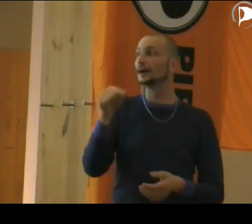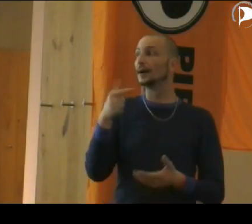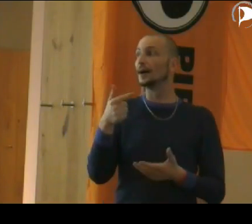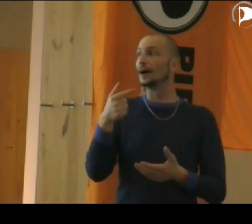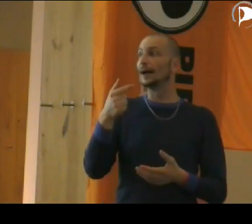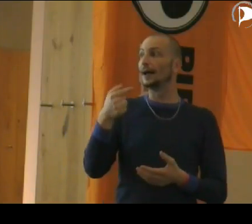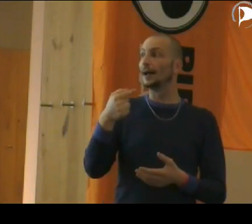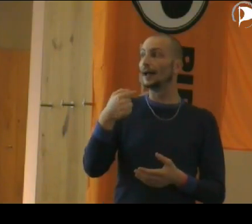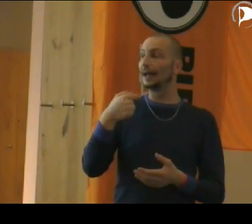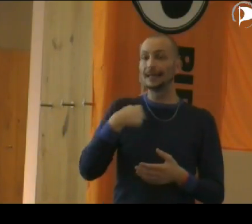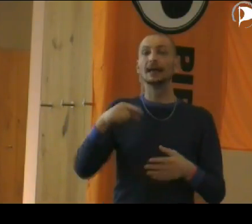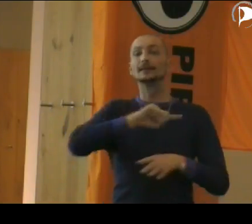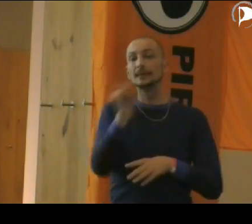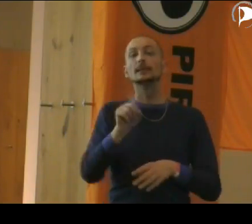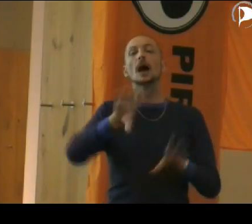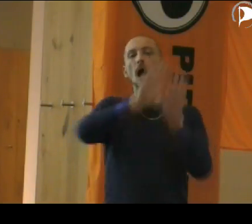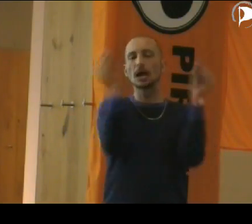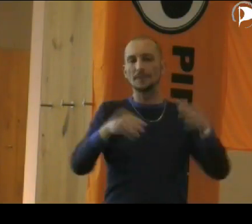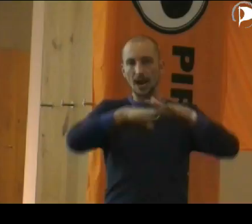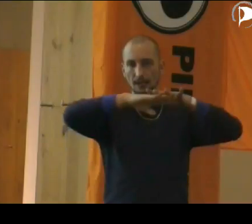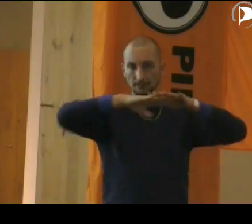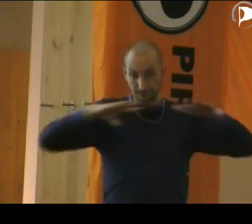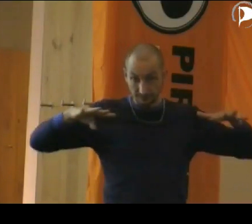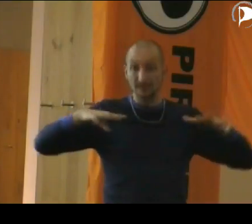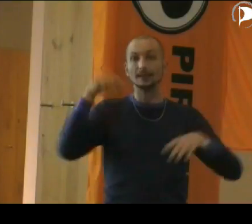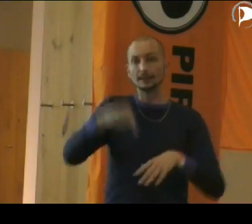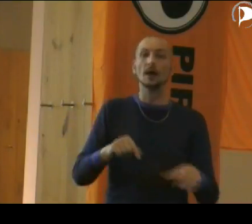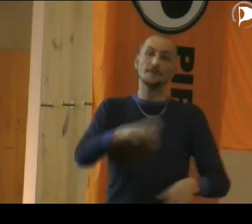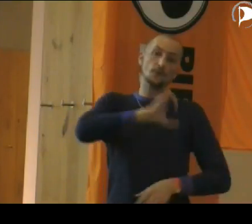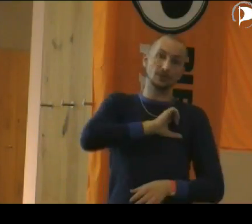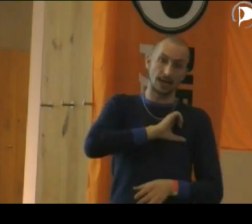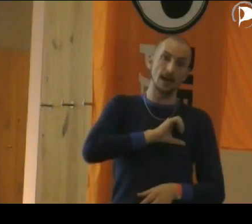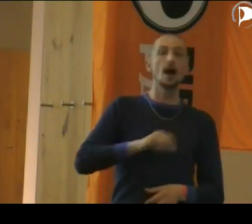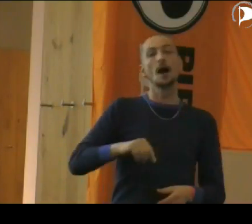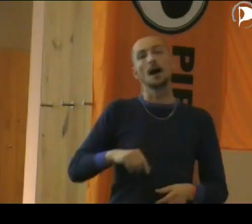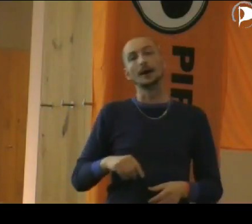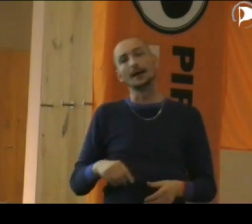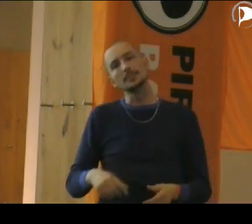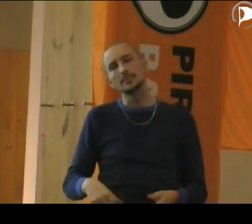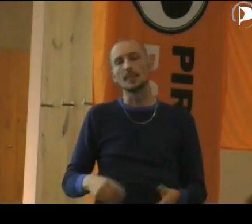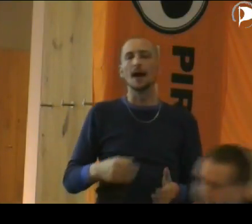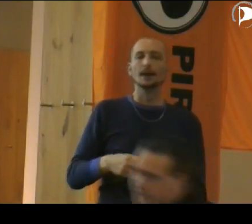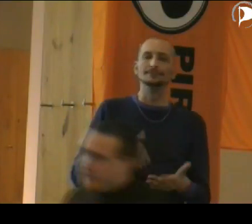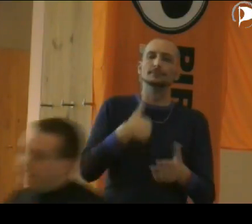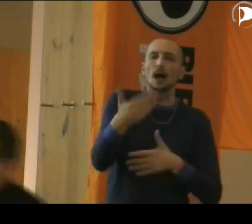nicht verletzten an bord und nachteil dieses wort vorteile sind erkennbar sind